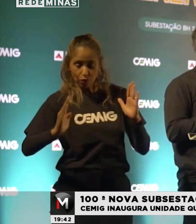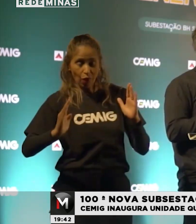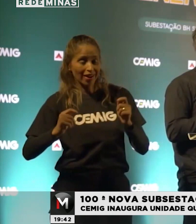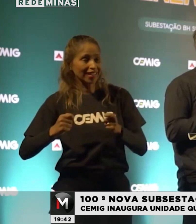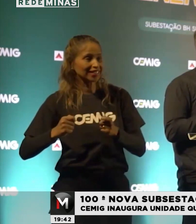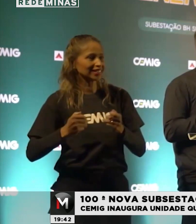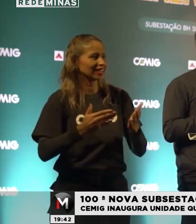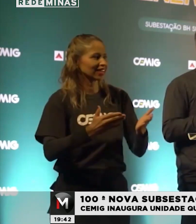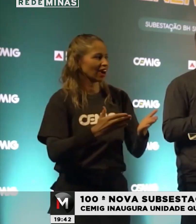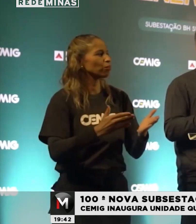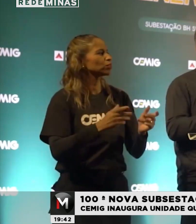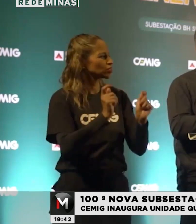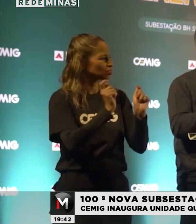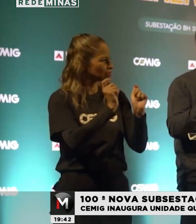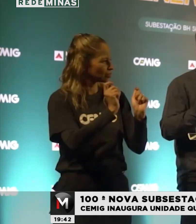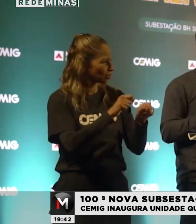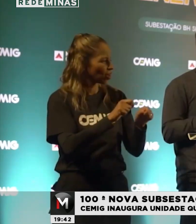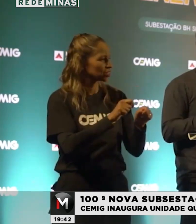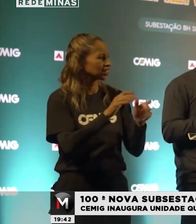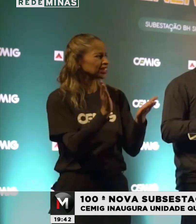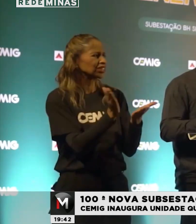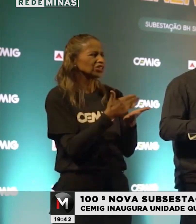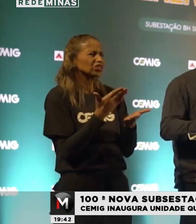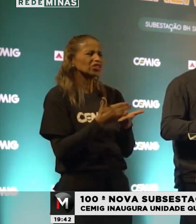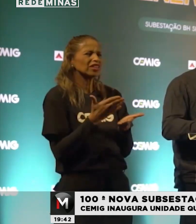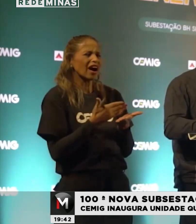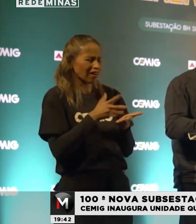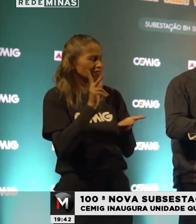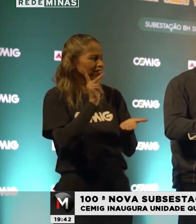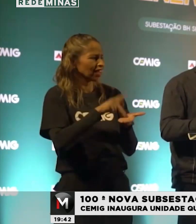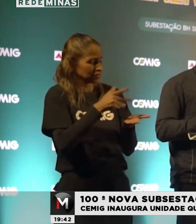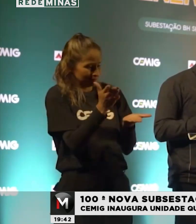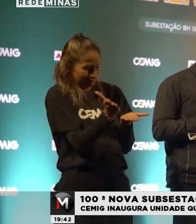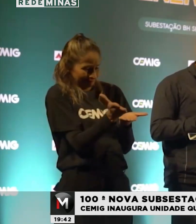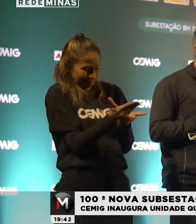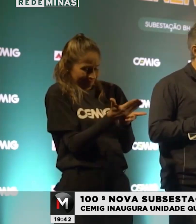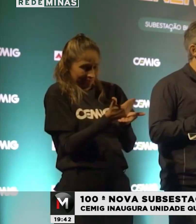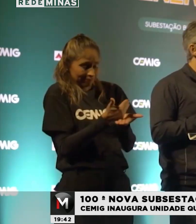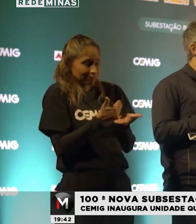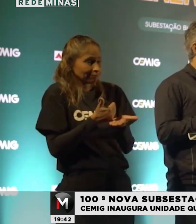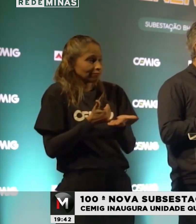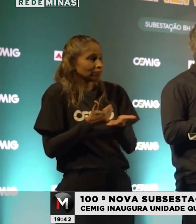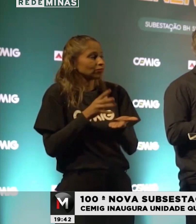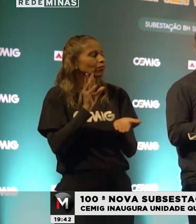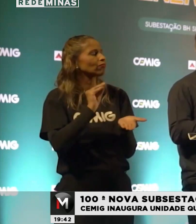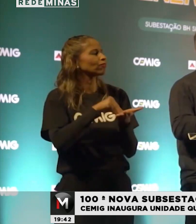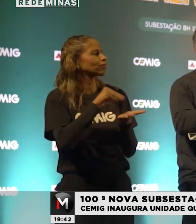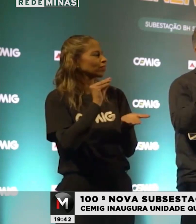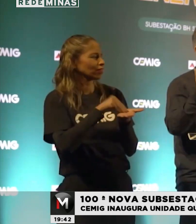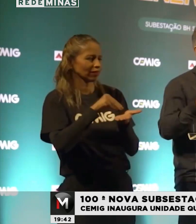para que nós venhamos a eliminar definitivamente